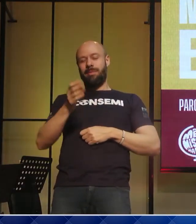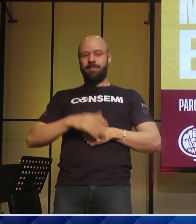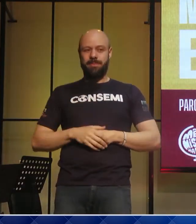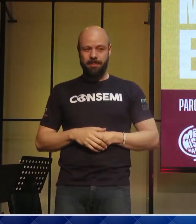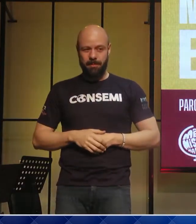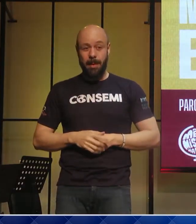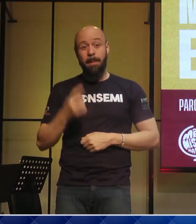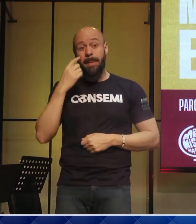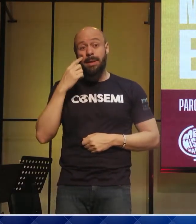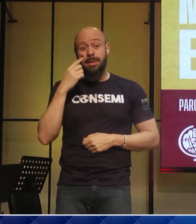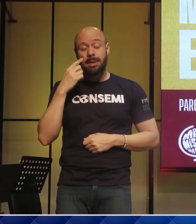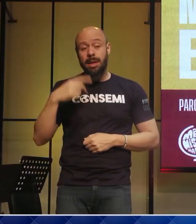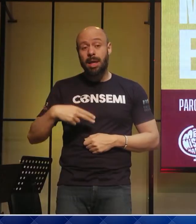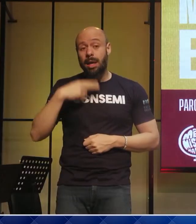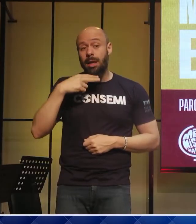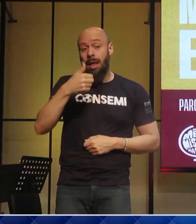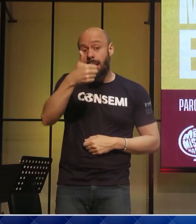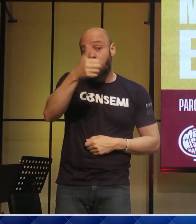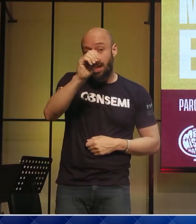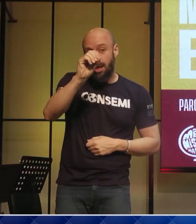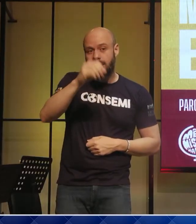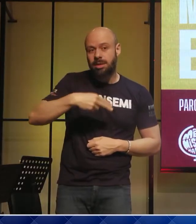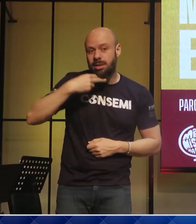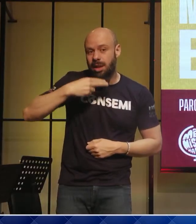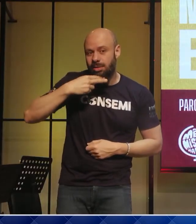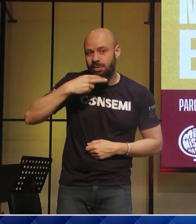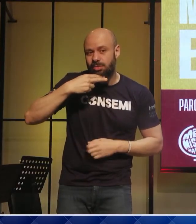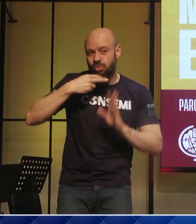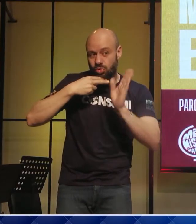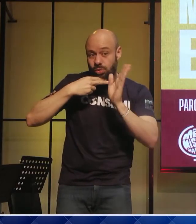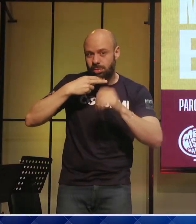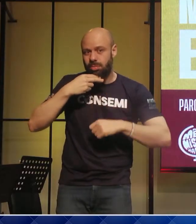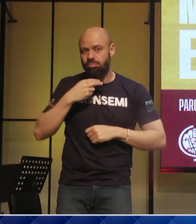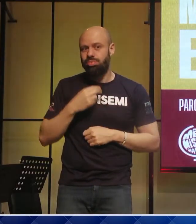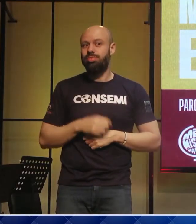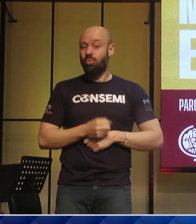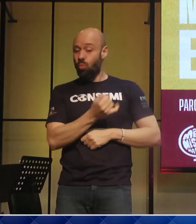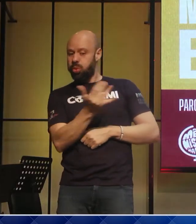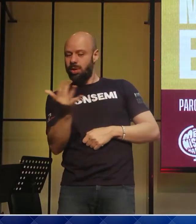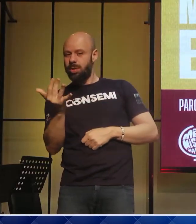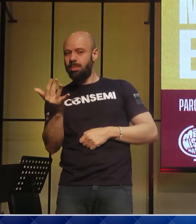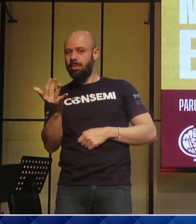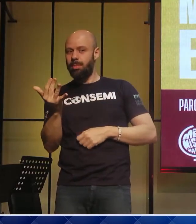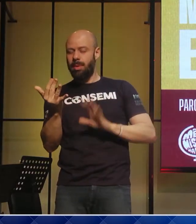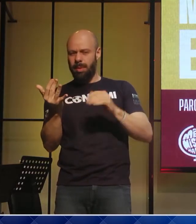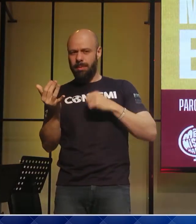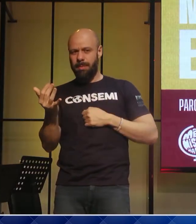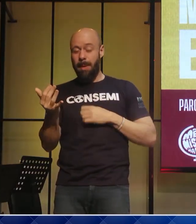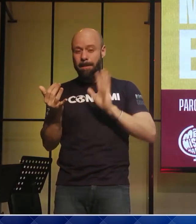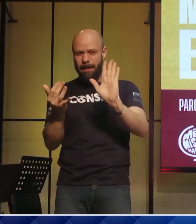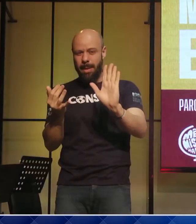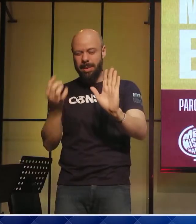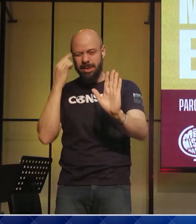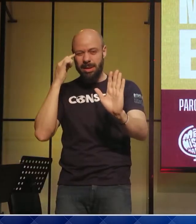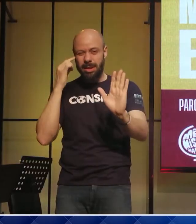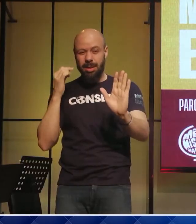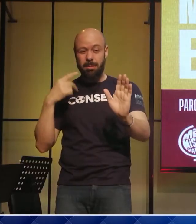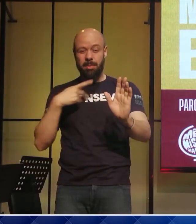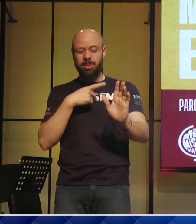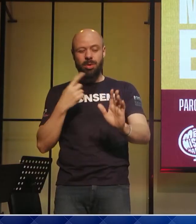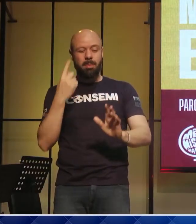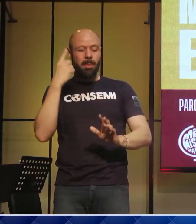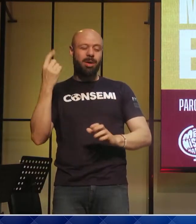Gilberto é importante para eles. Imagine eu e você que fomos comprados por